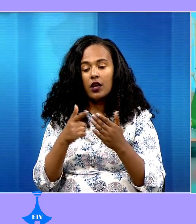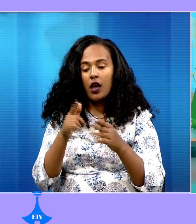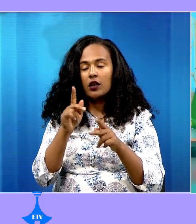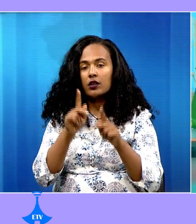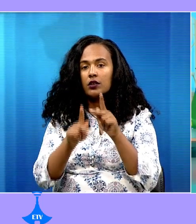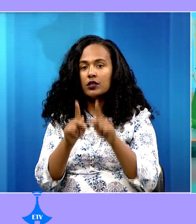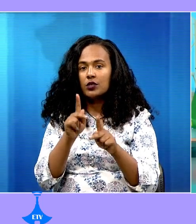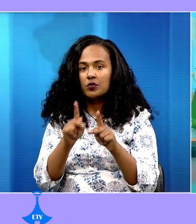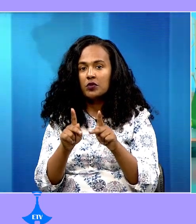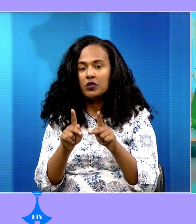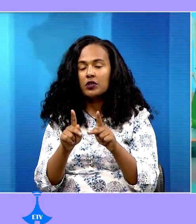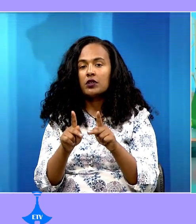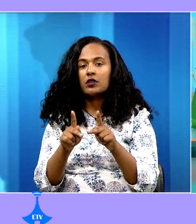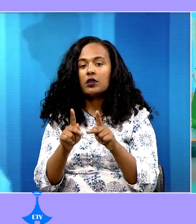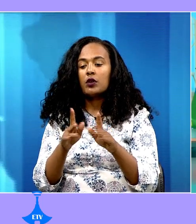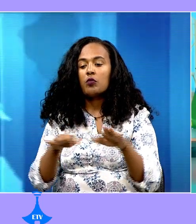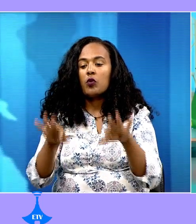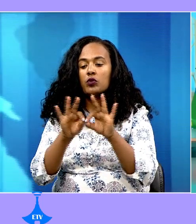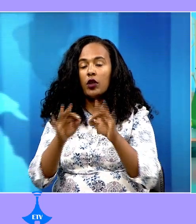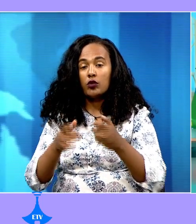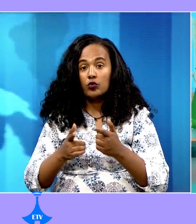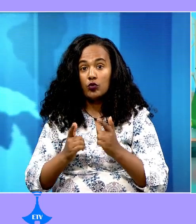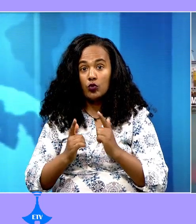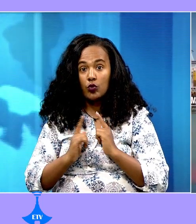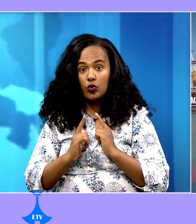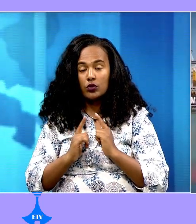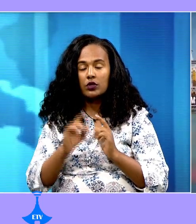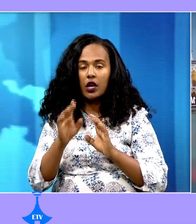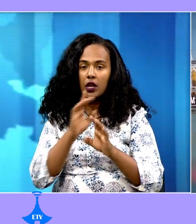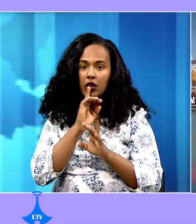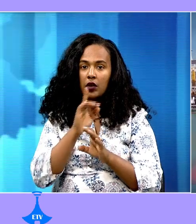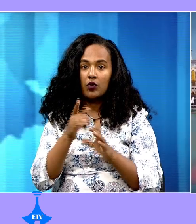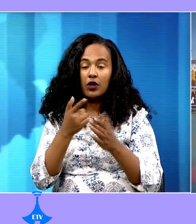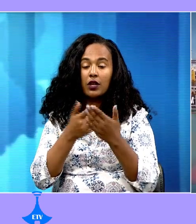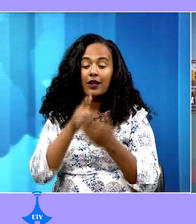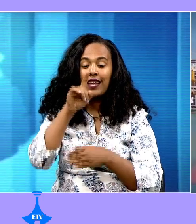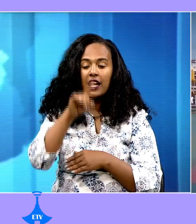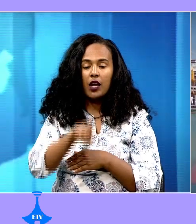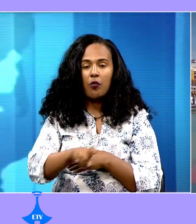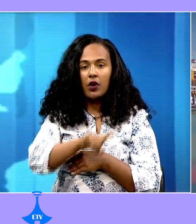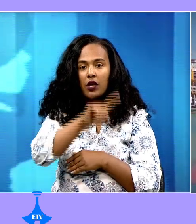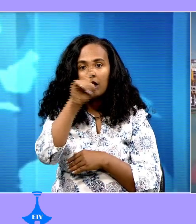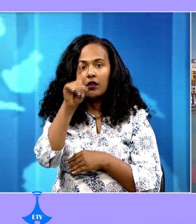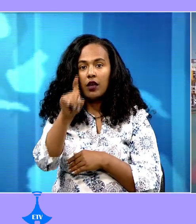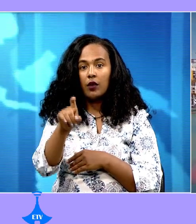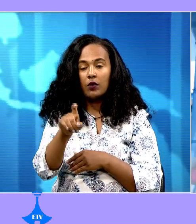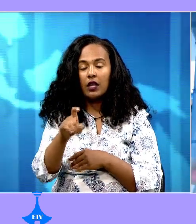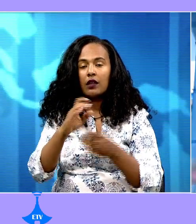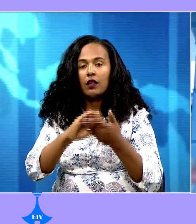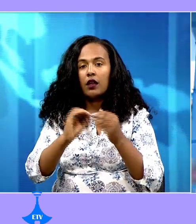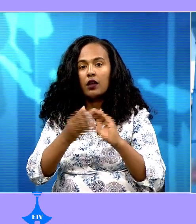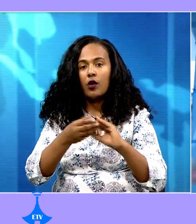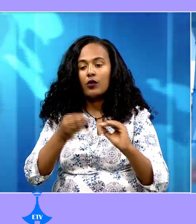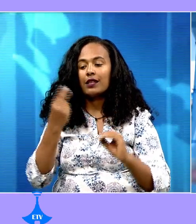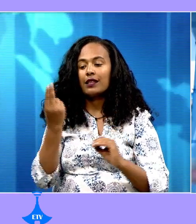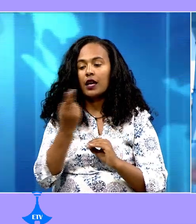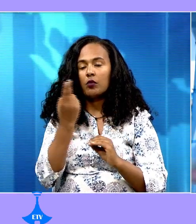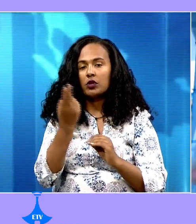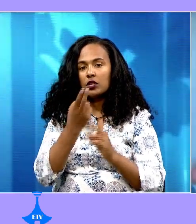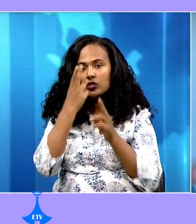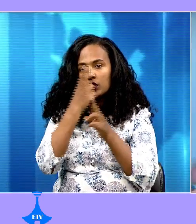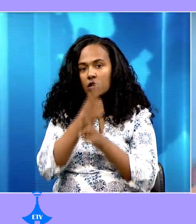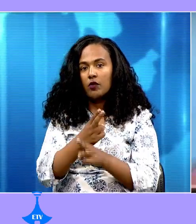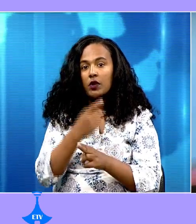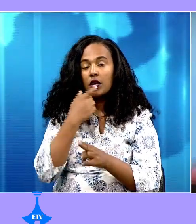ያህል ስትራቴጂክ ኢምፖርታንስ ኖሮት ወደብ የሌለው ሀገር እኛ ብቻ ነን። ይህንን የይገባኛል ጥያቄ መጠየቅ፣ ታሪካዊ ተጠቃሚነታችን ይከበር የሚል